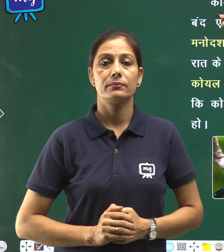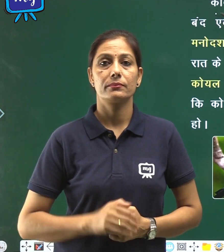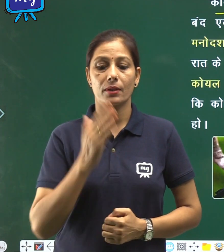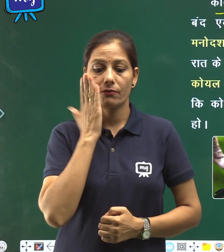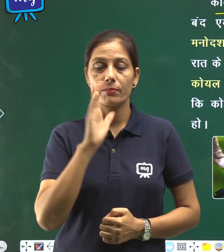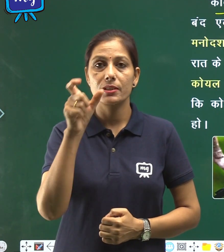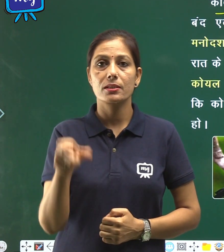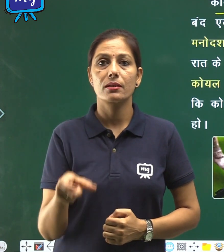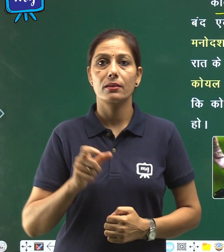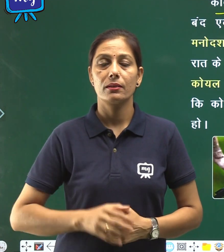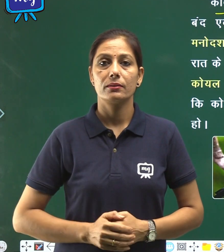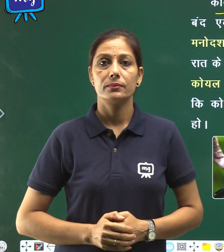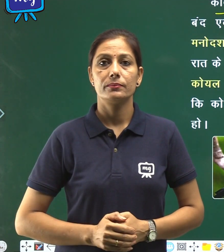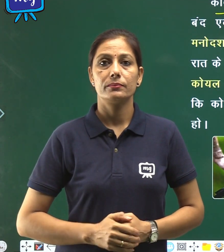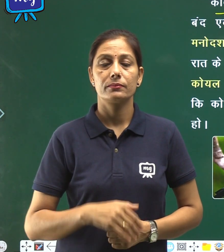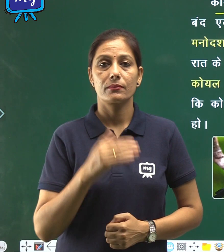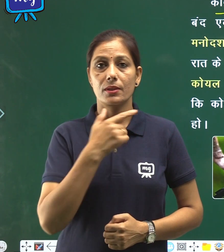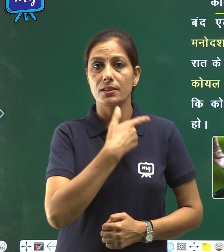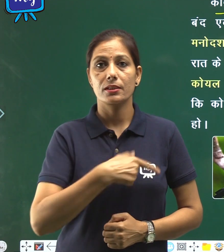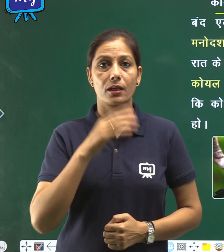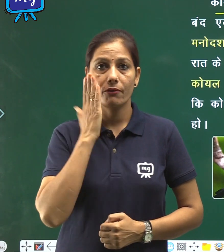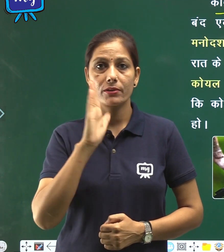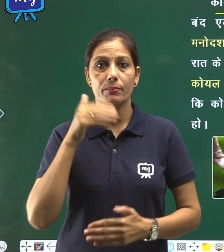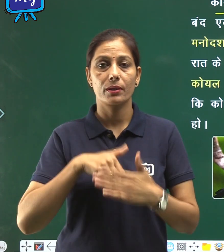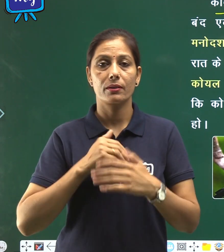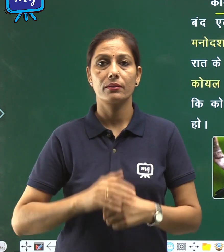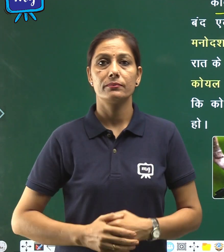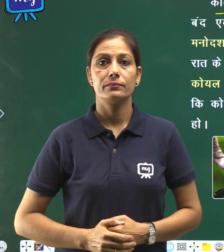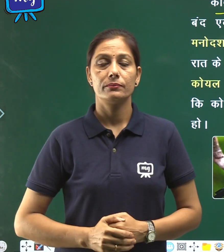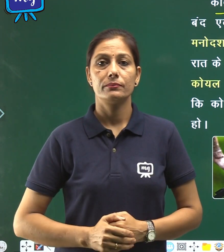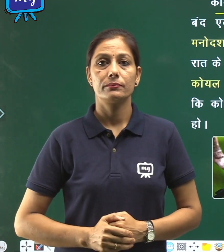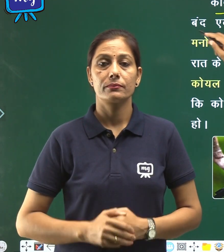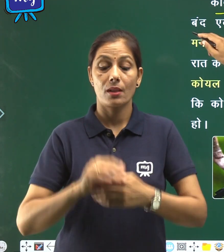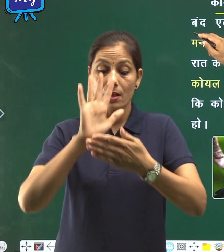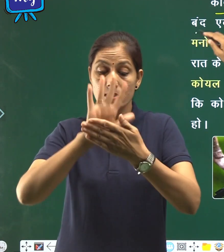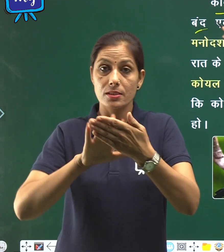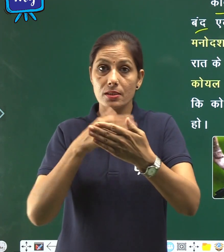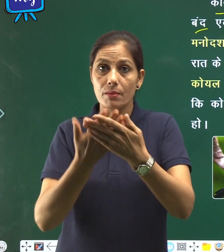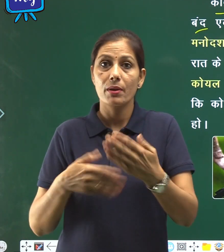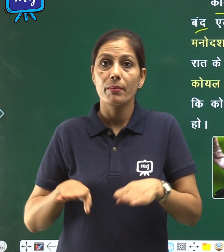कवि ने इस कविता में जेल में बंद